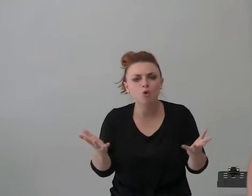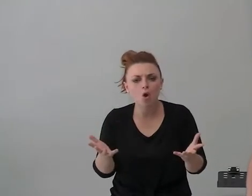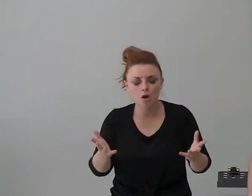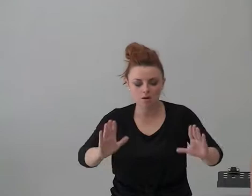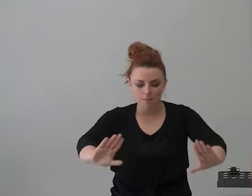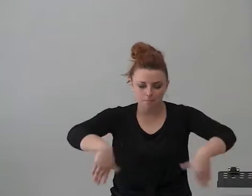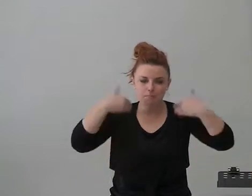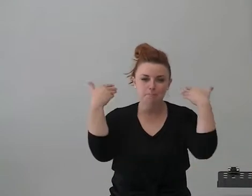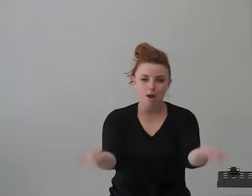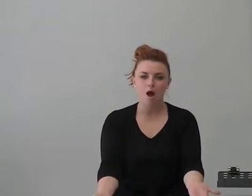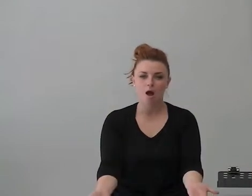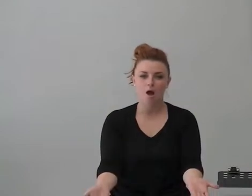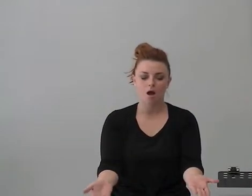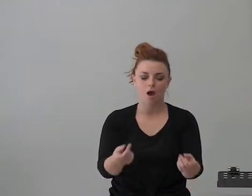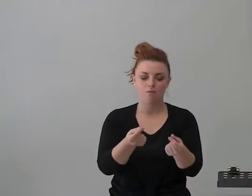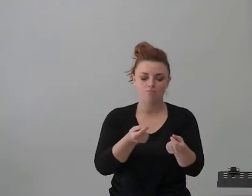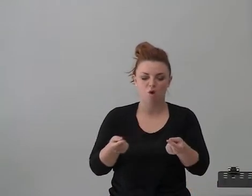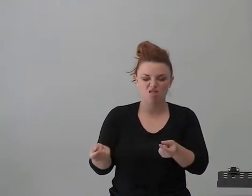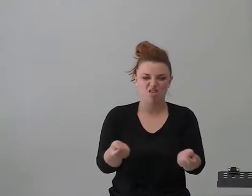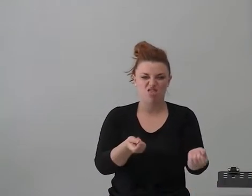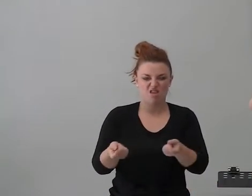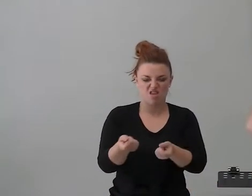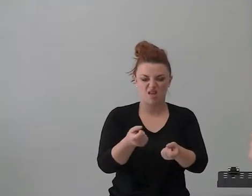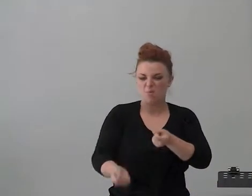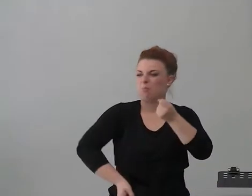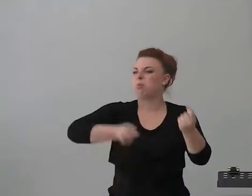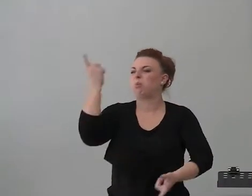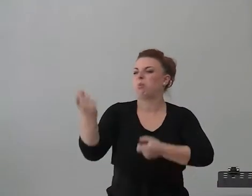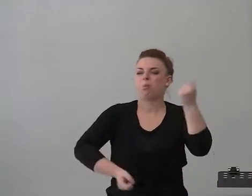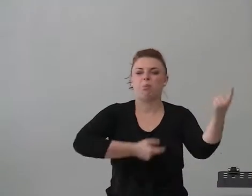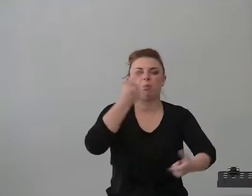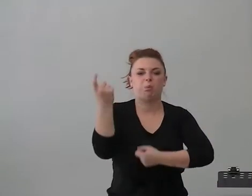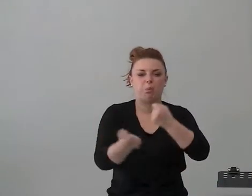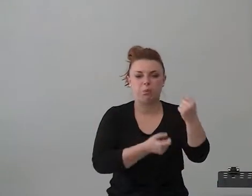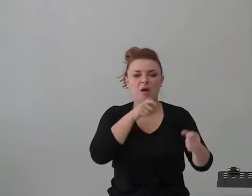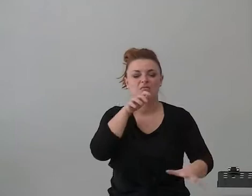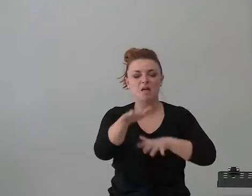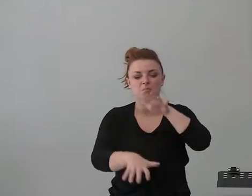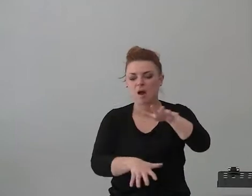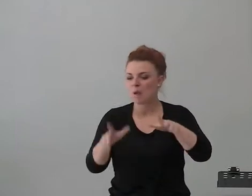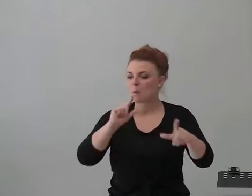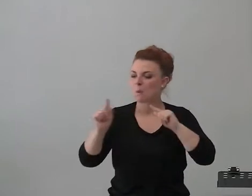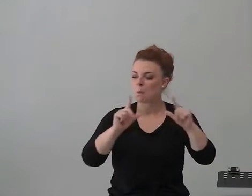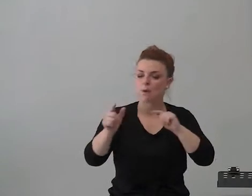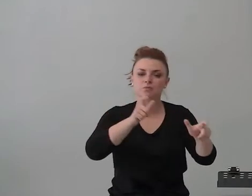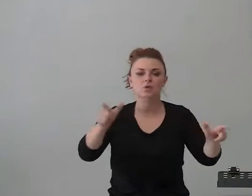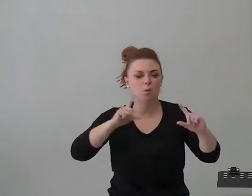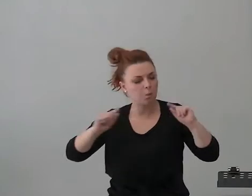Rovesciati. Le monetine penso dappertutto, gli animali scappano, pure la gente.